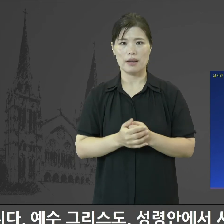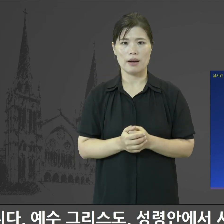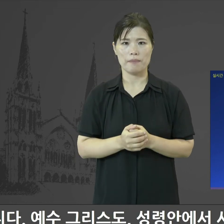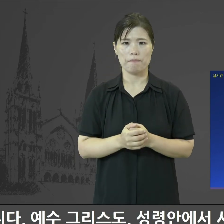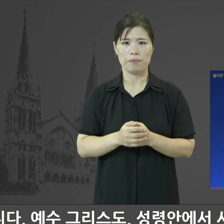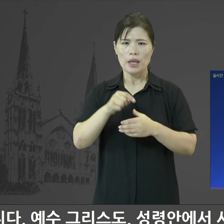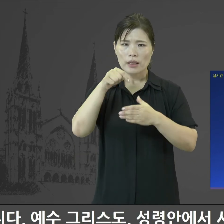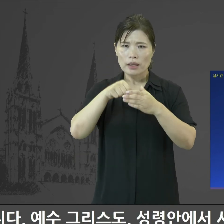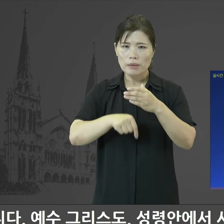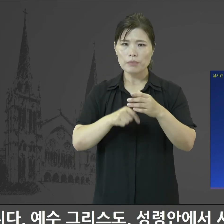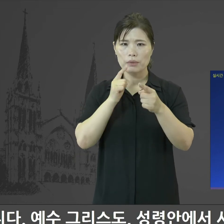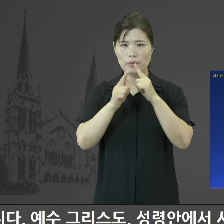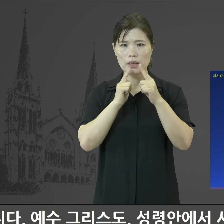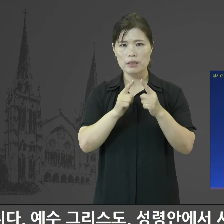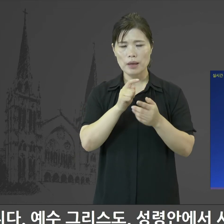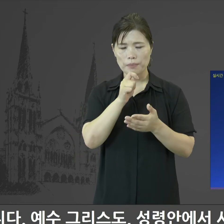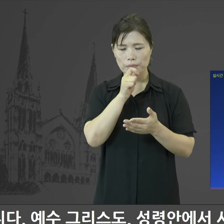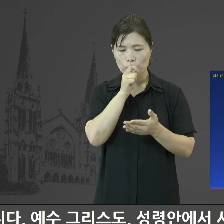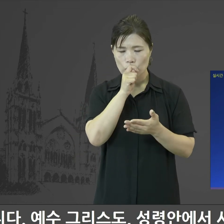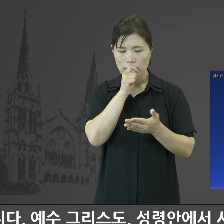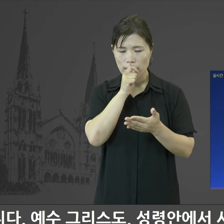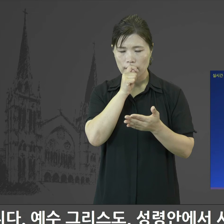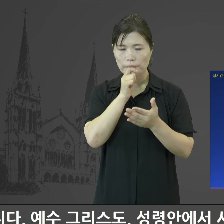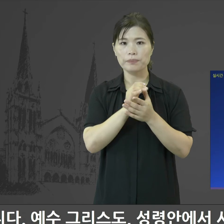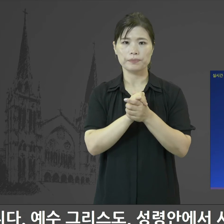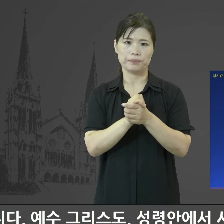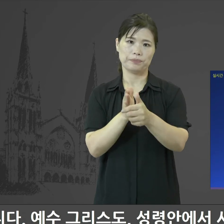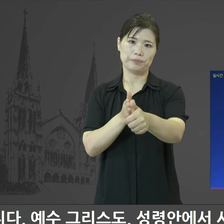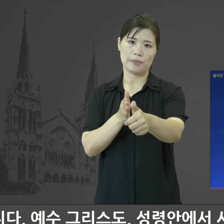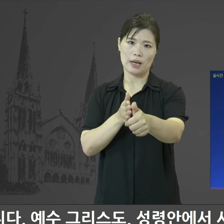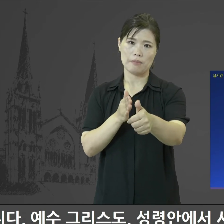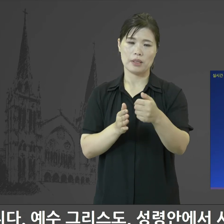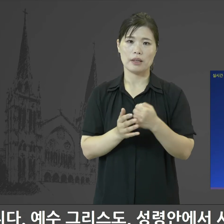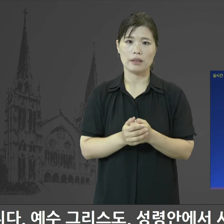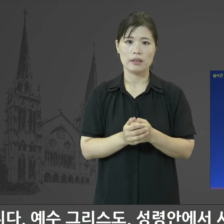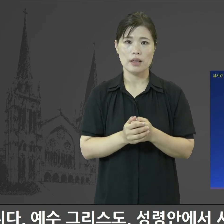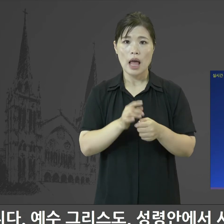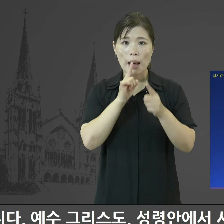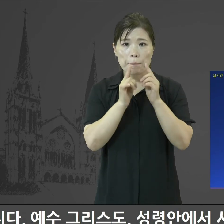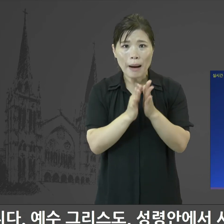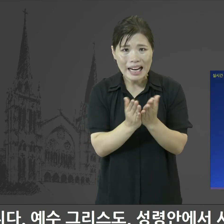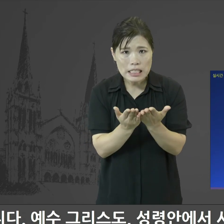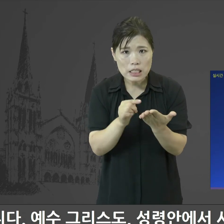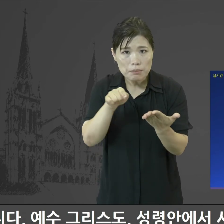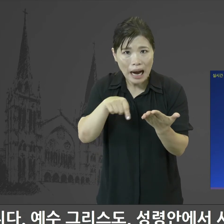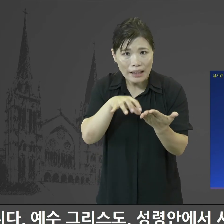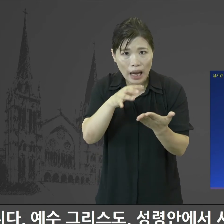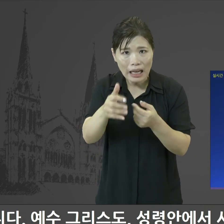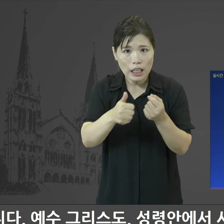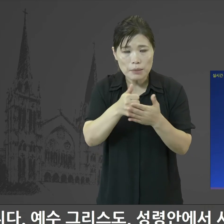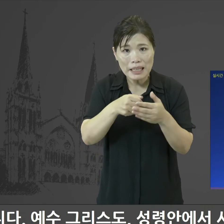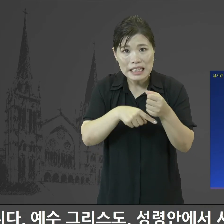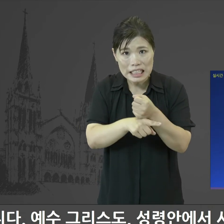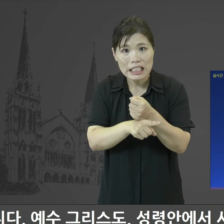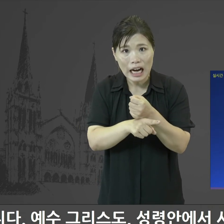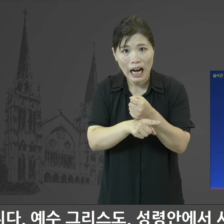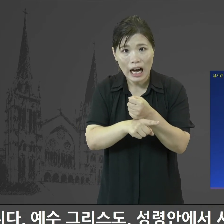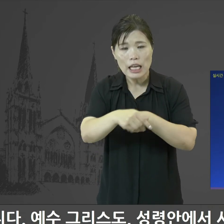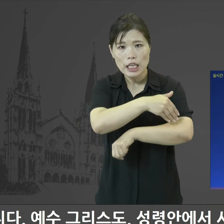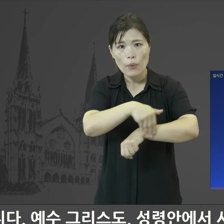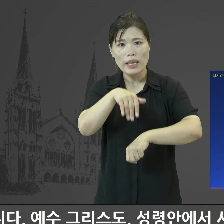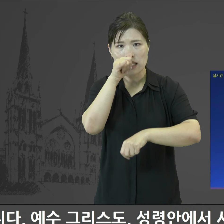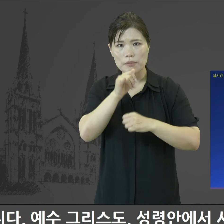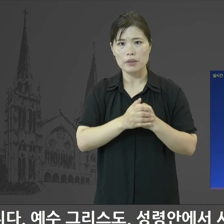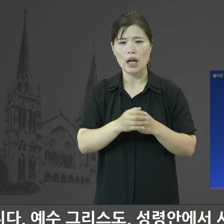깊은 말씀의 묵상 안으로 들어오시면 좋겠습니다. 말씀 속에 하나님의 뜻과 계획이 있습니다. 교회에 큐티 학교가 개설되어